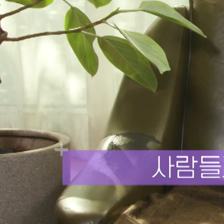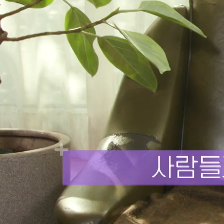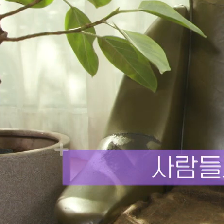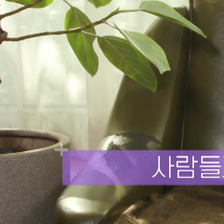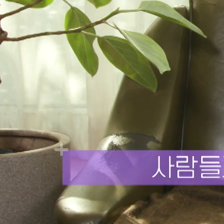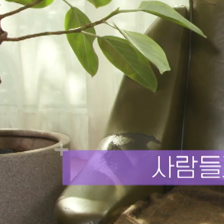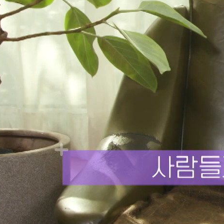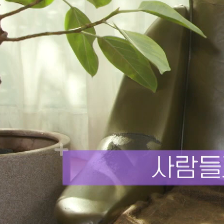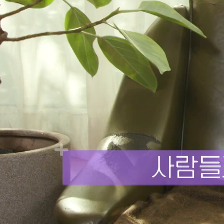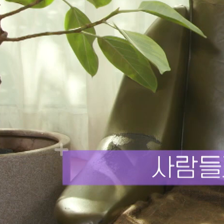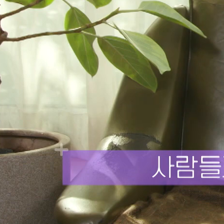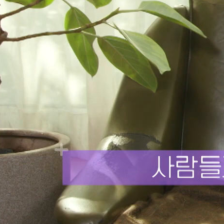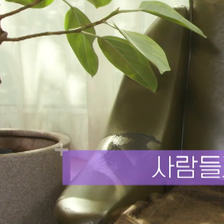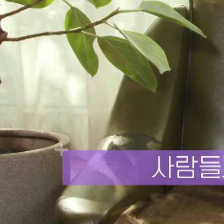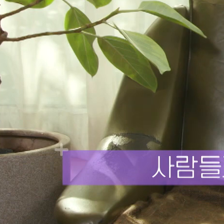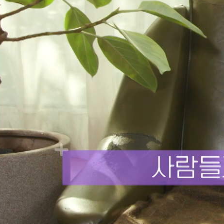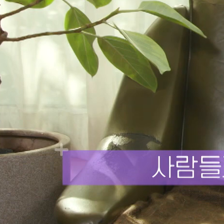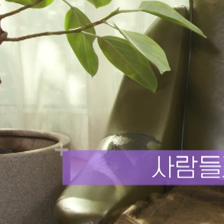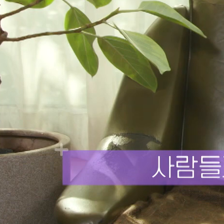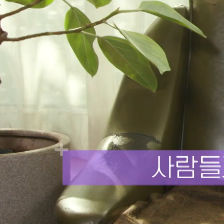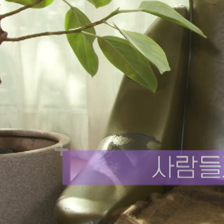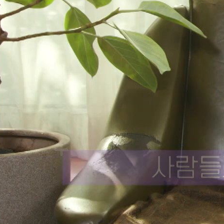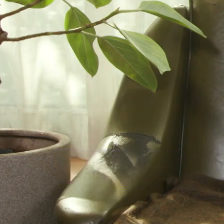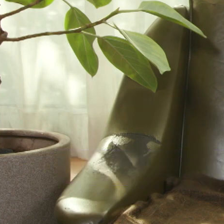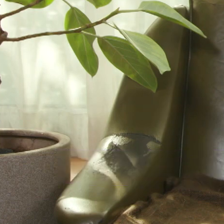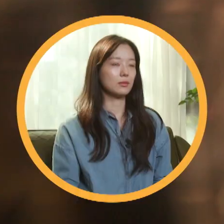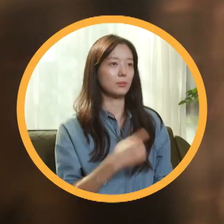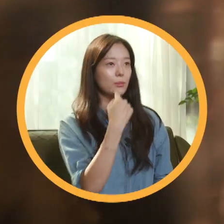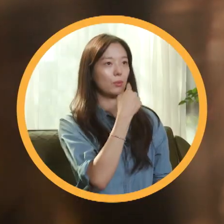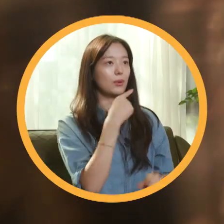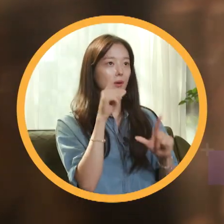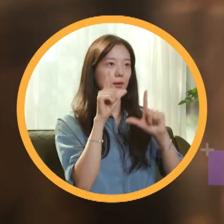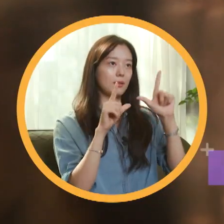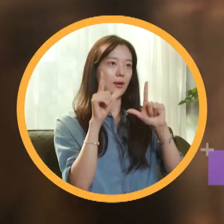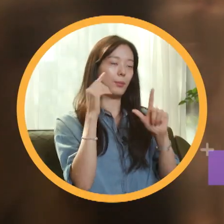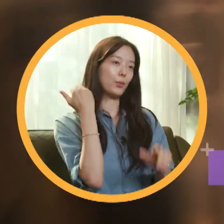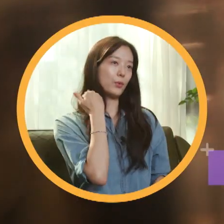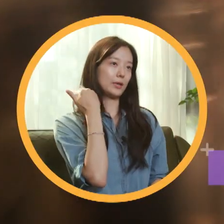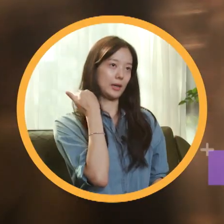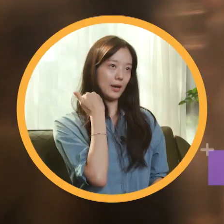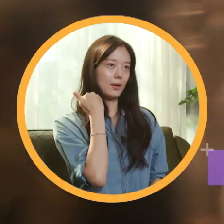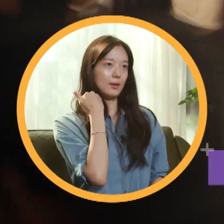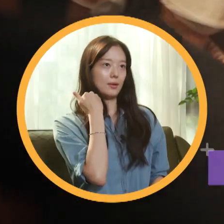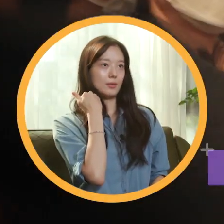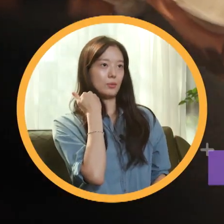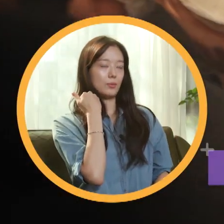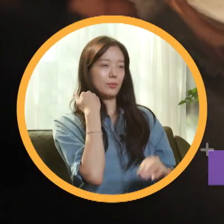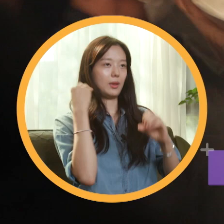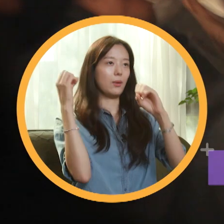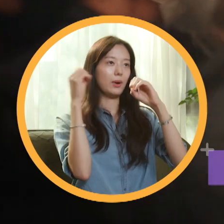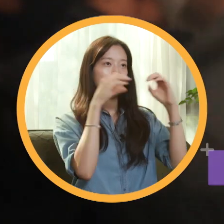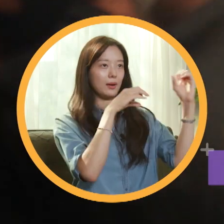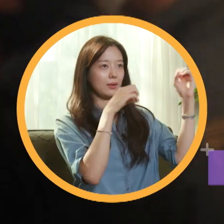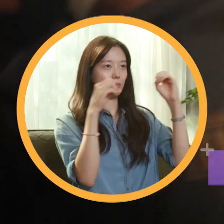부분과 좀 어려움이 있습니다. 인모양 안 보니까 좀 대화가